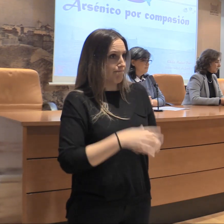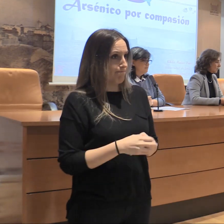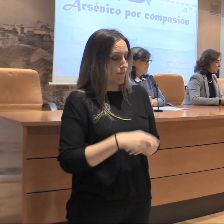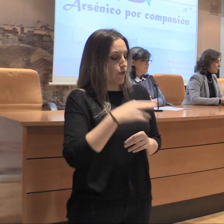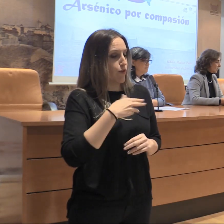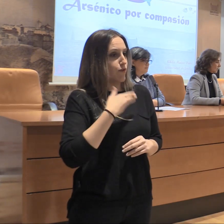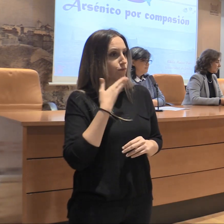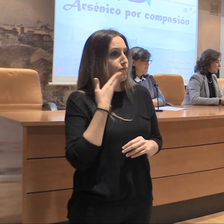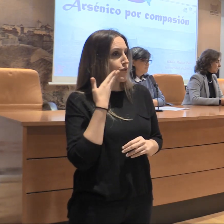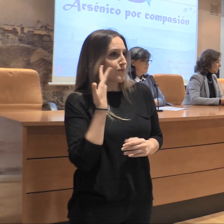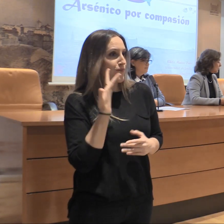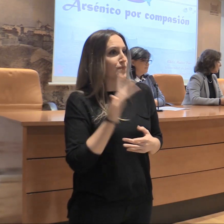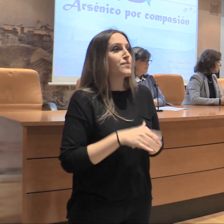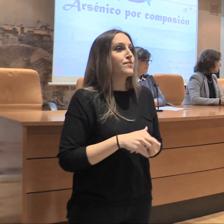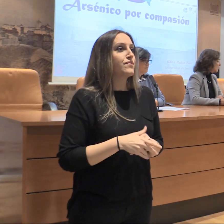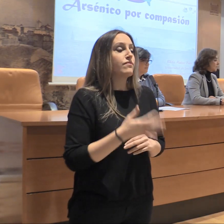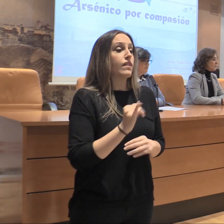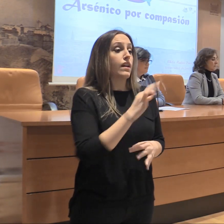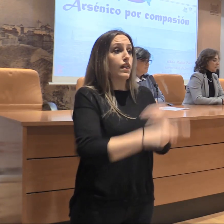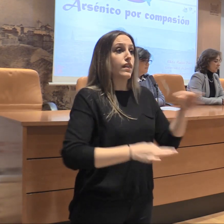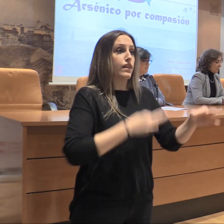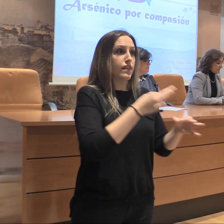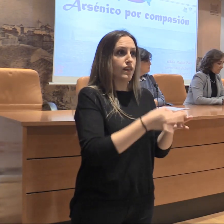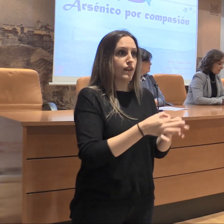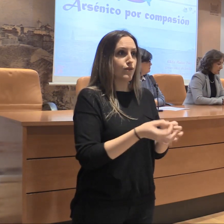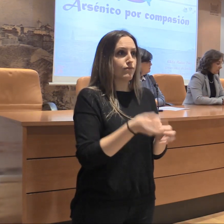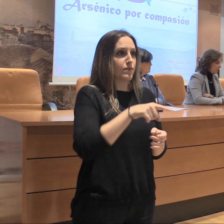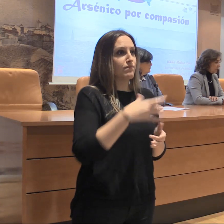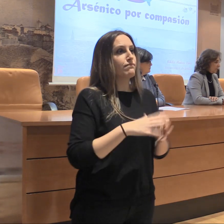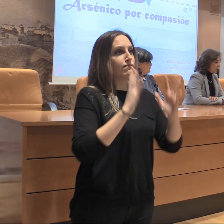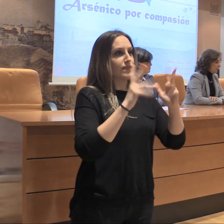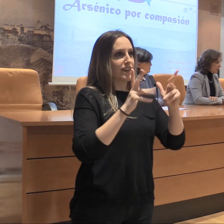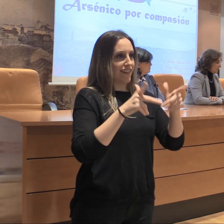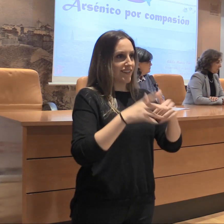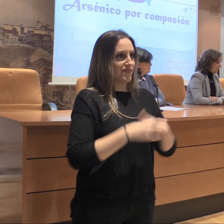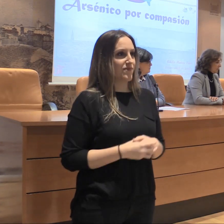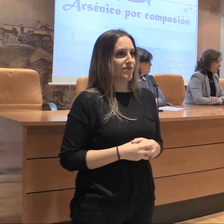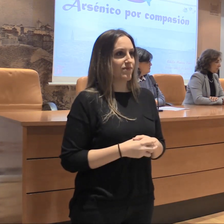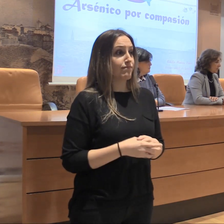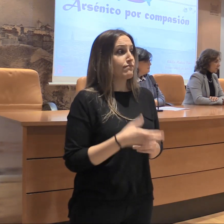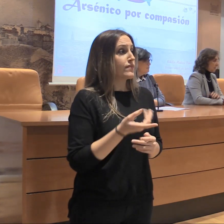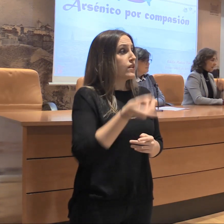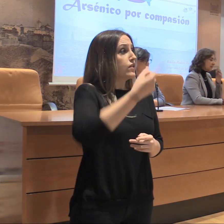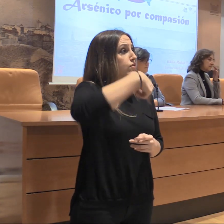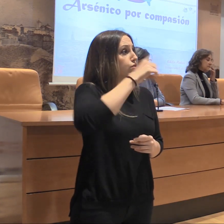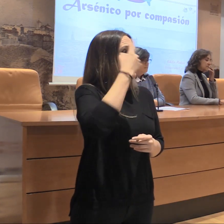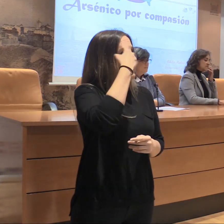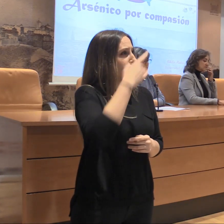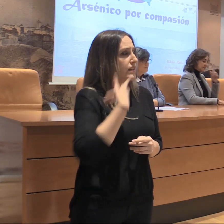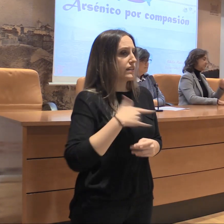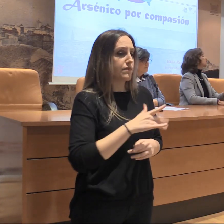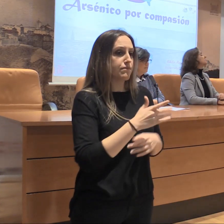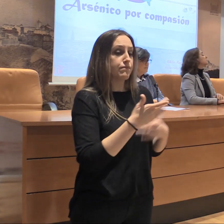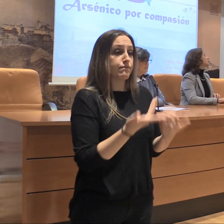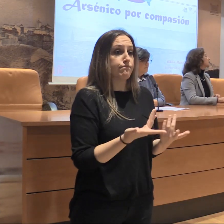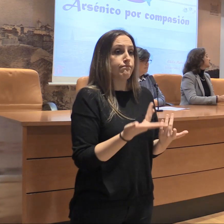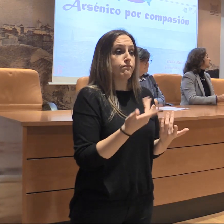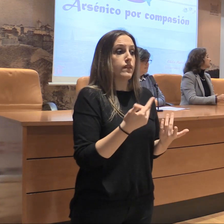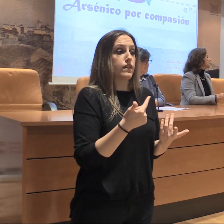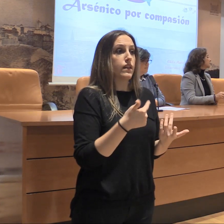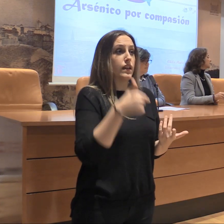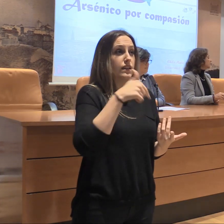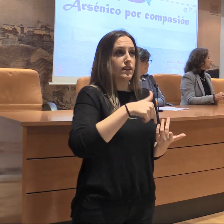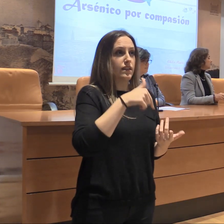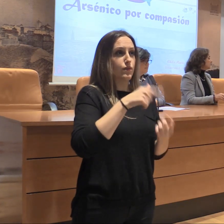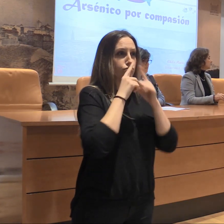Tenemos el ciclo también de maridajes cuánticos. También saben ustedes que durante este